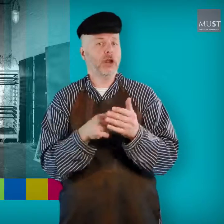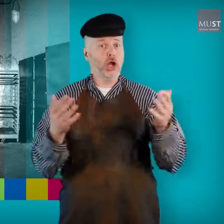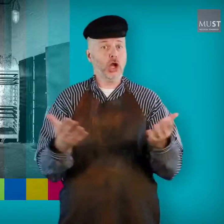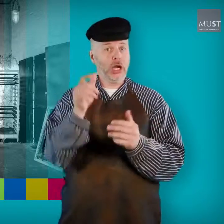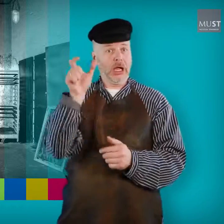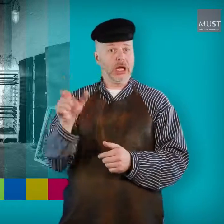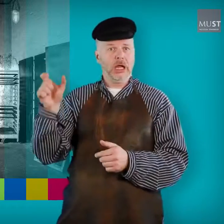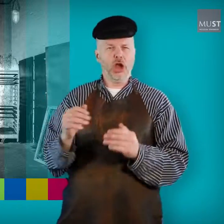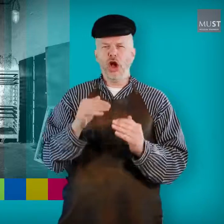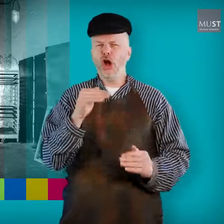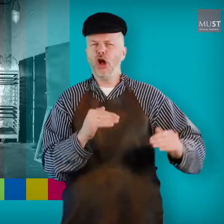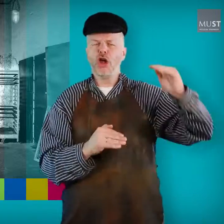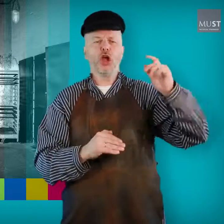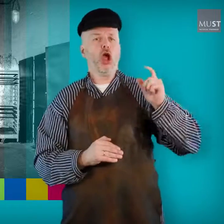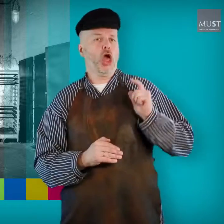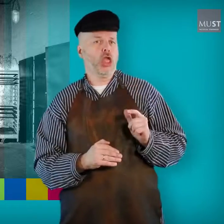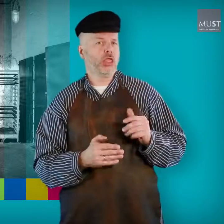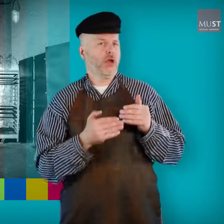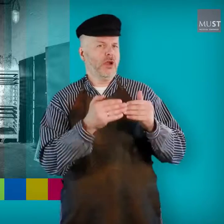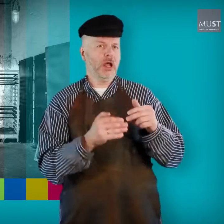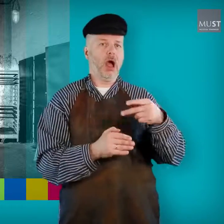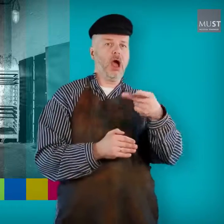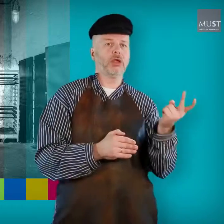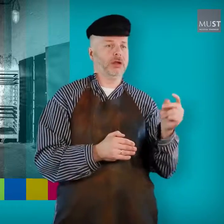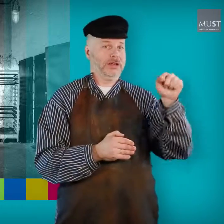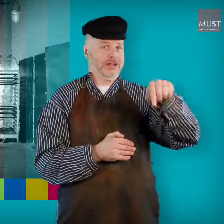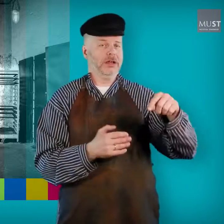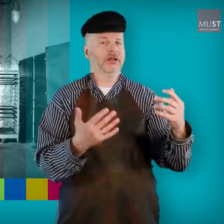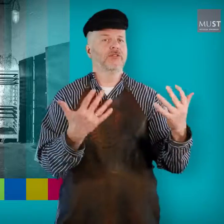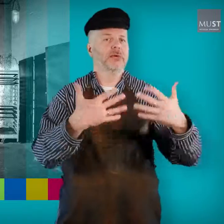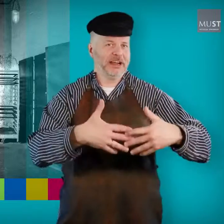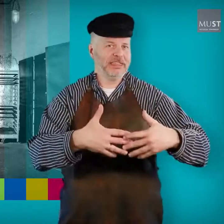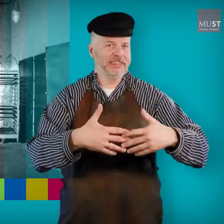Derfor hadde røykerne veldig høy lønn i forhold til de andre på fabrikken.